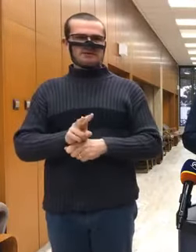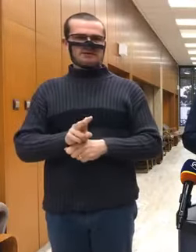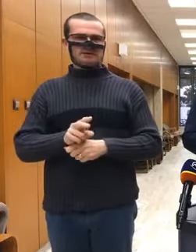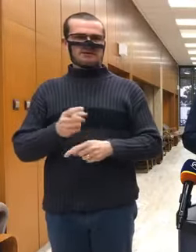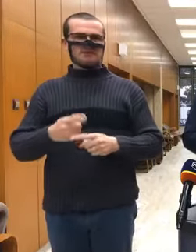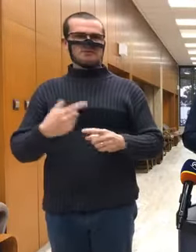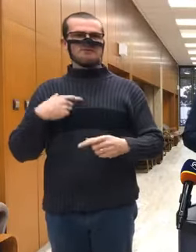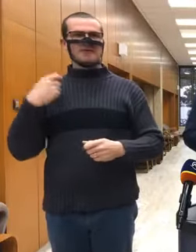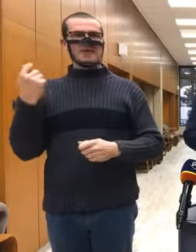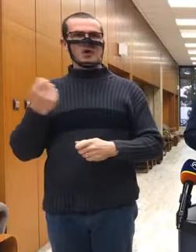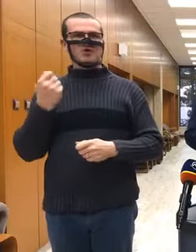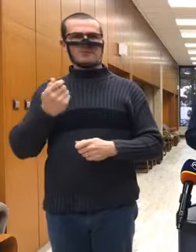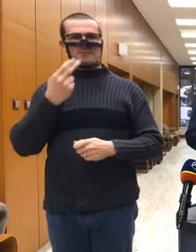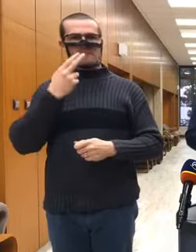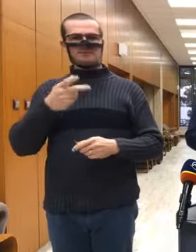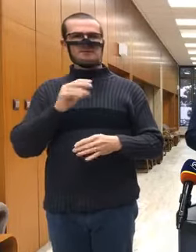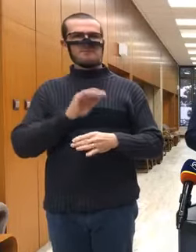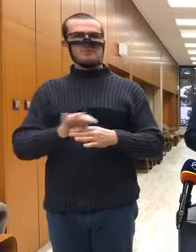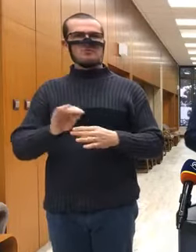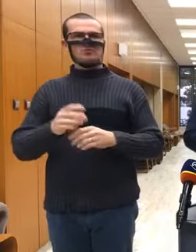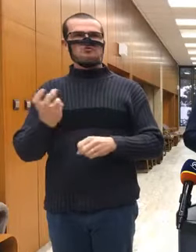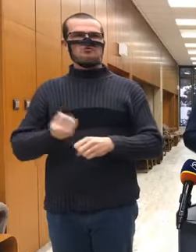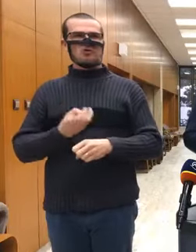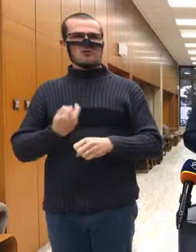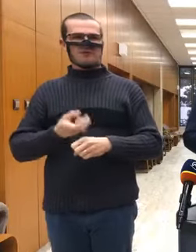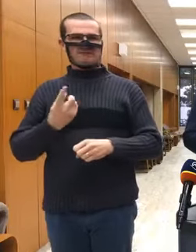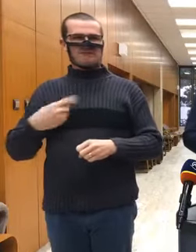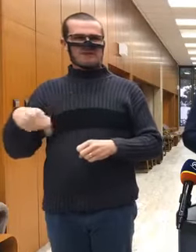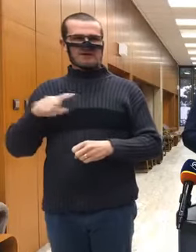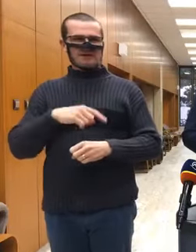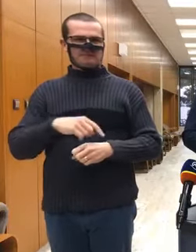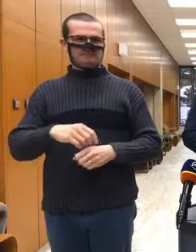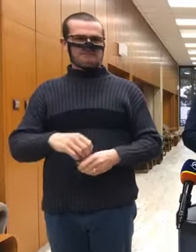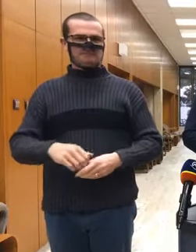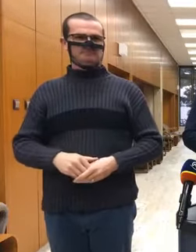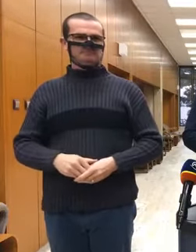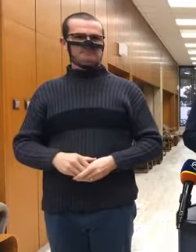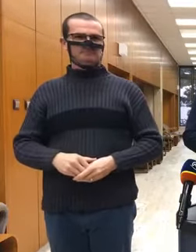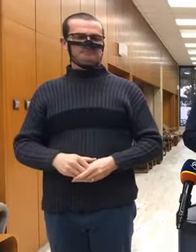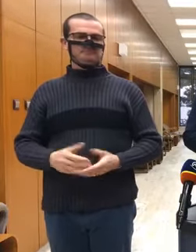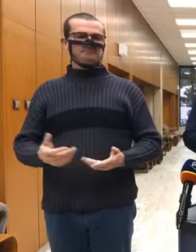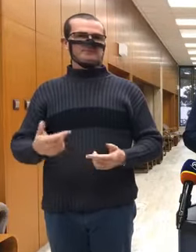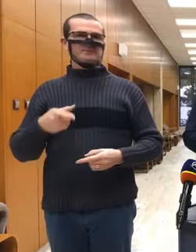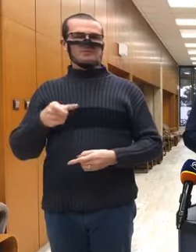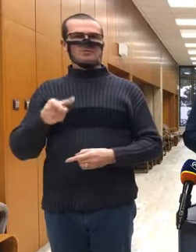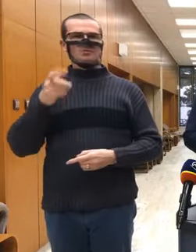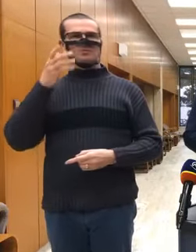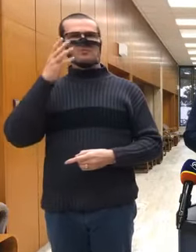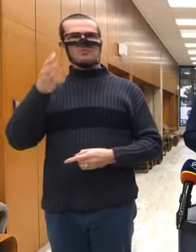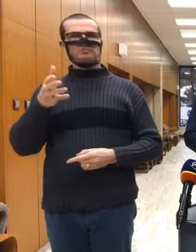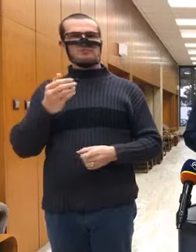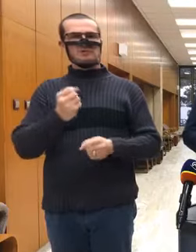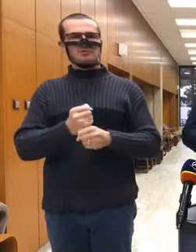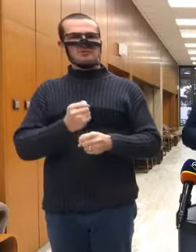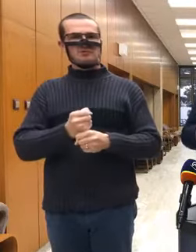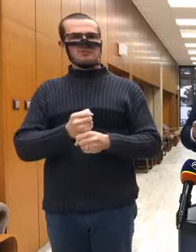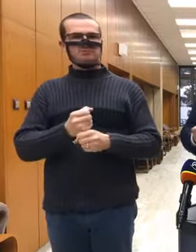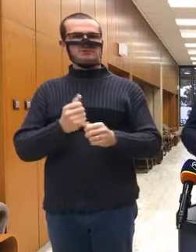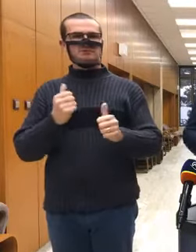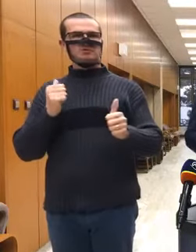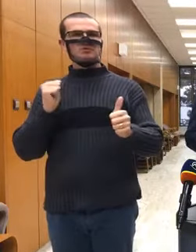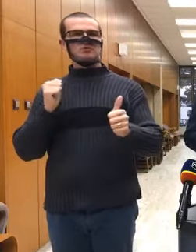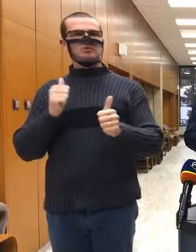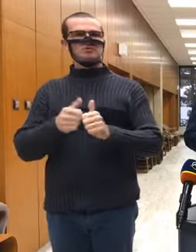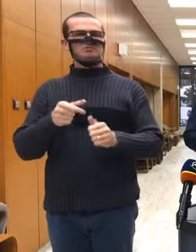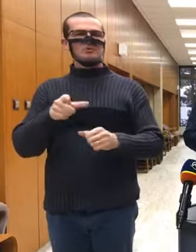z ekonomického pohľadu za mimoriadne škodlivé a napácha to, doženie to do